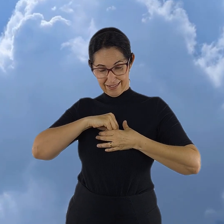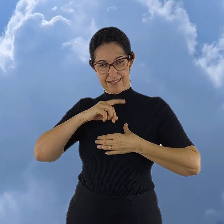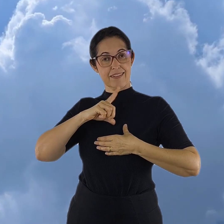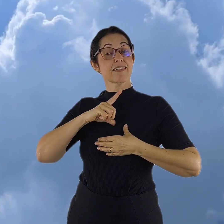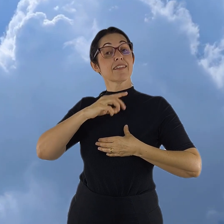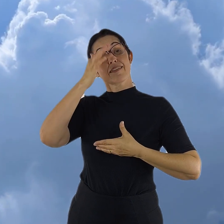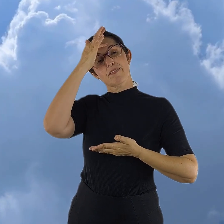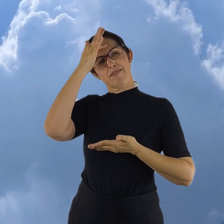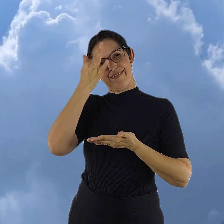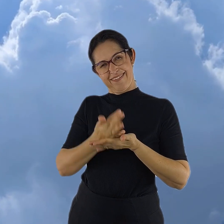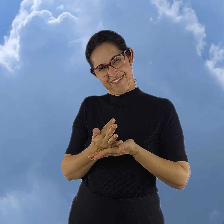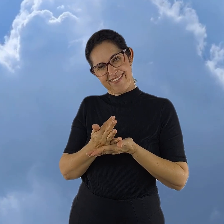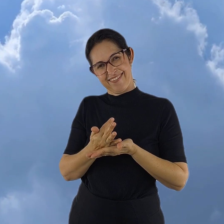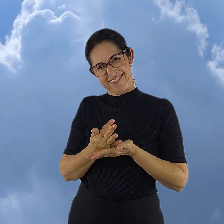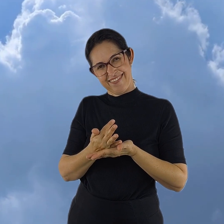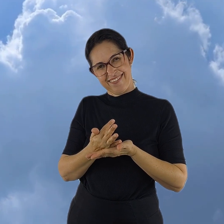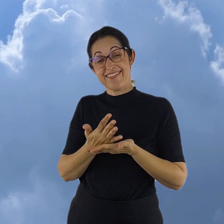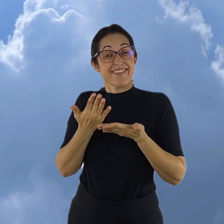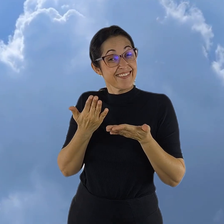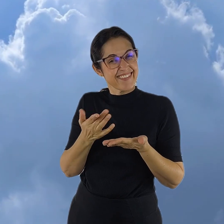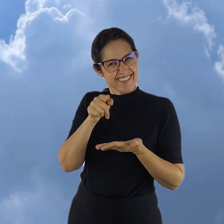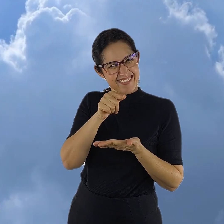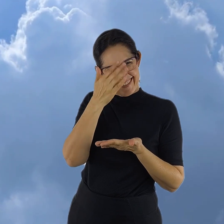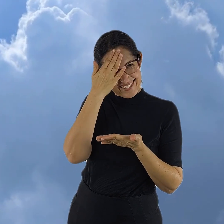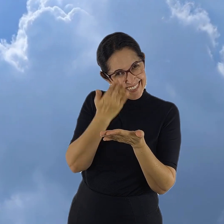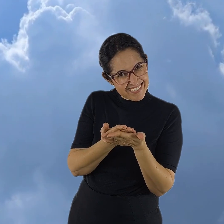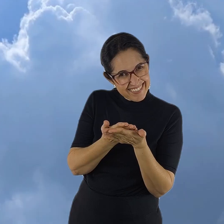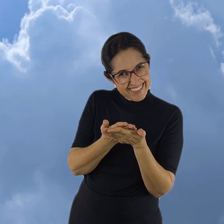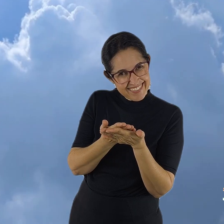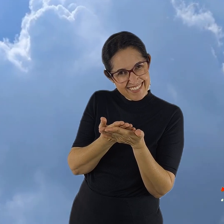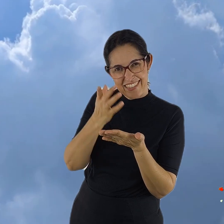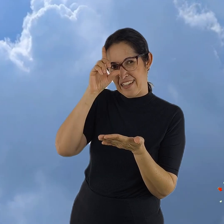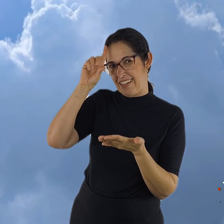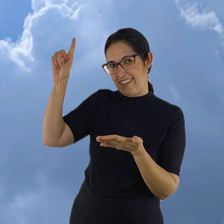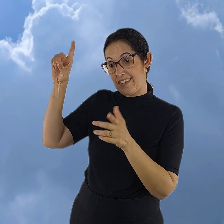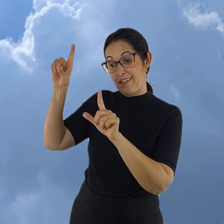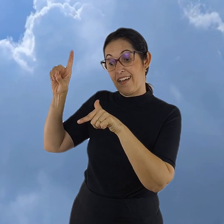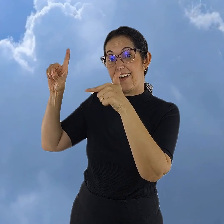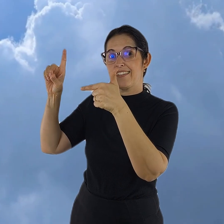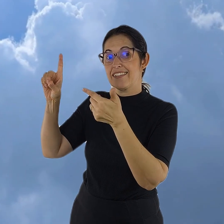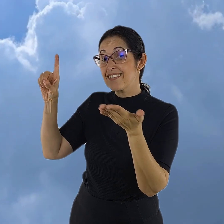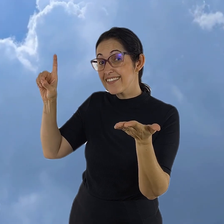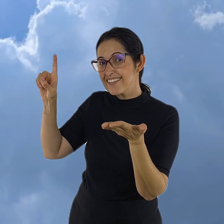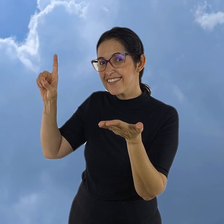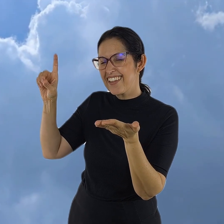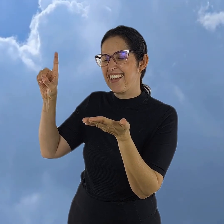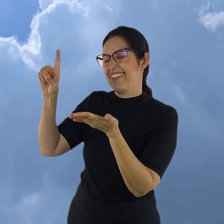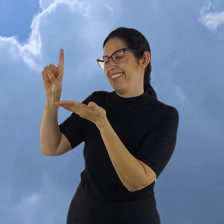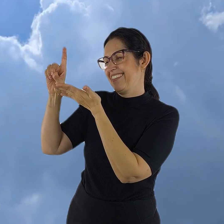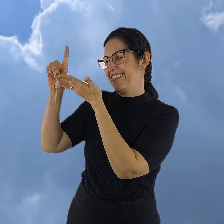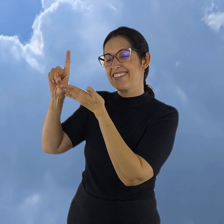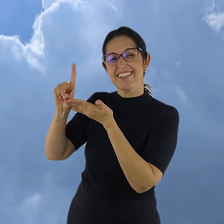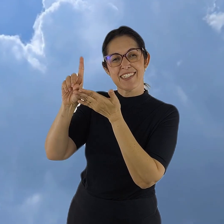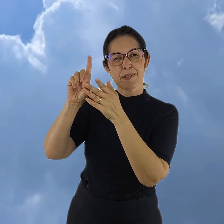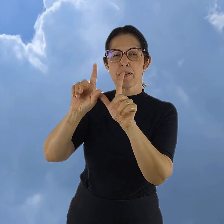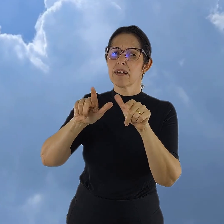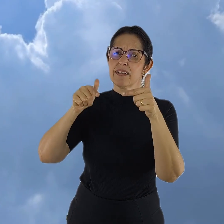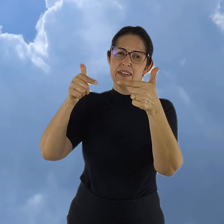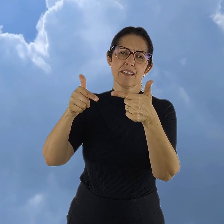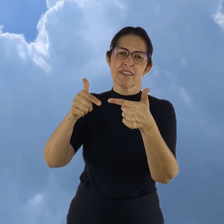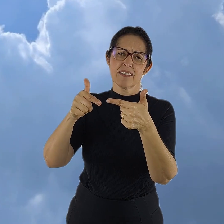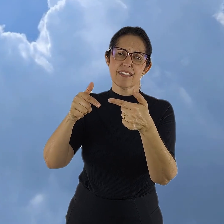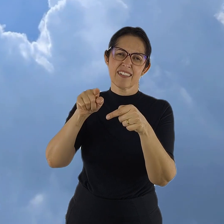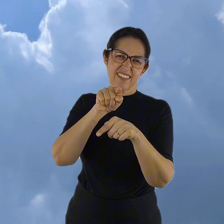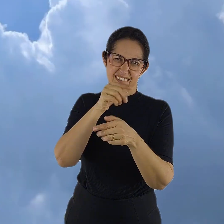Se você crer no que Deus está fazendo nessa noite, tudo é possível nessa noite, porque é o Senhor que está